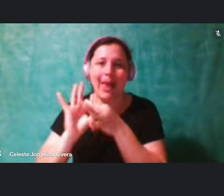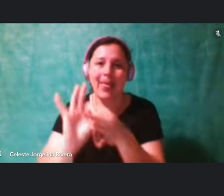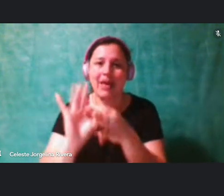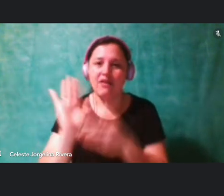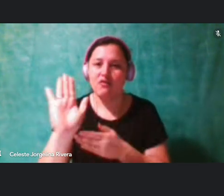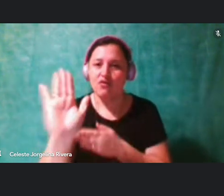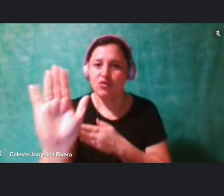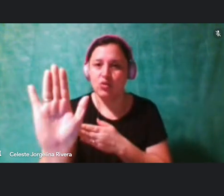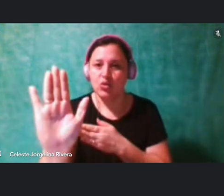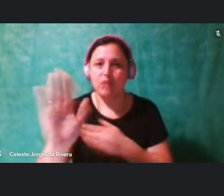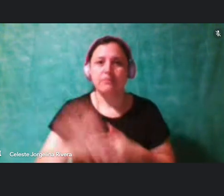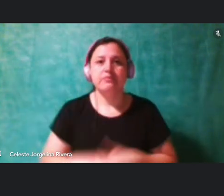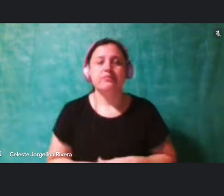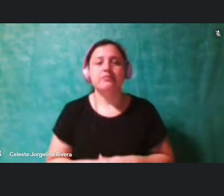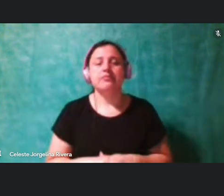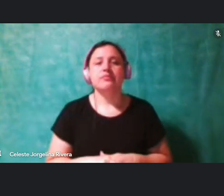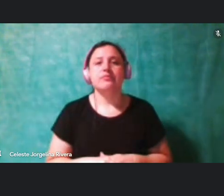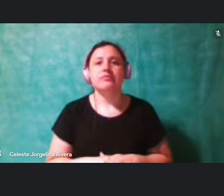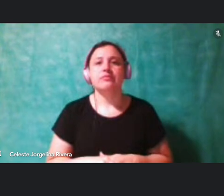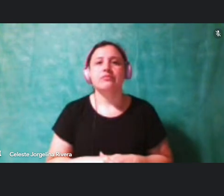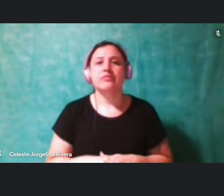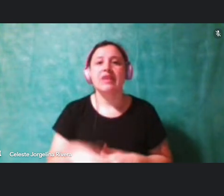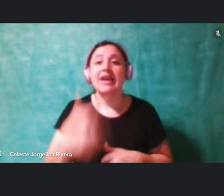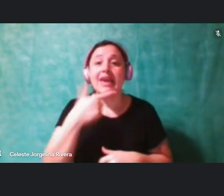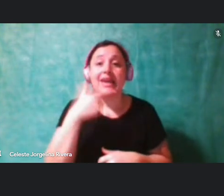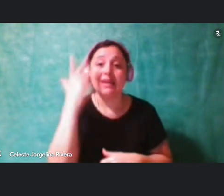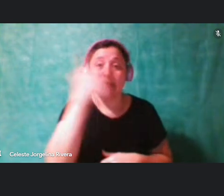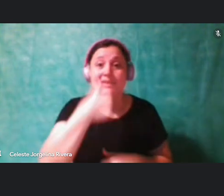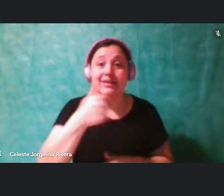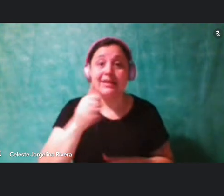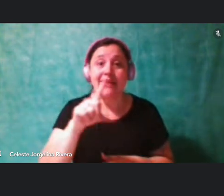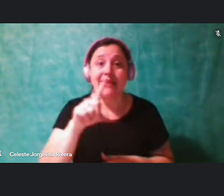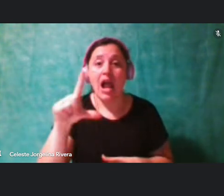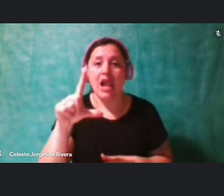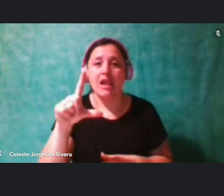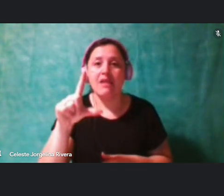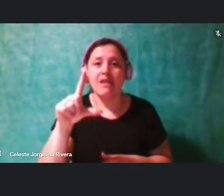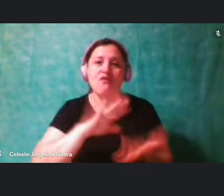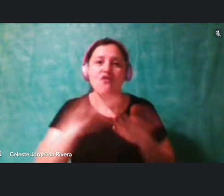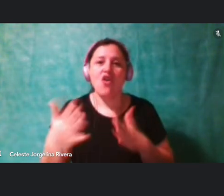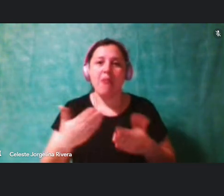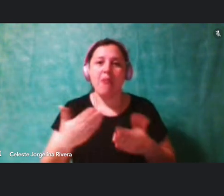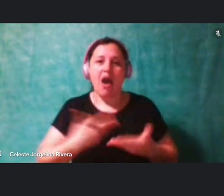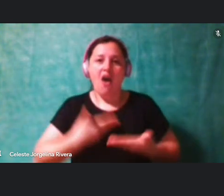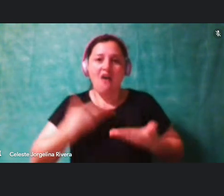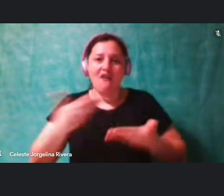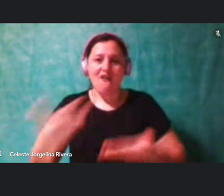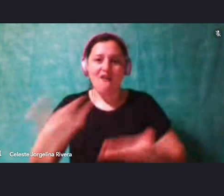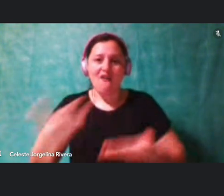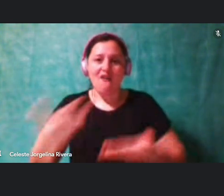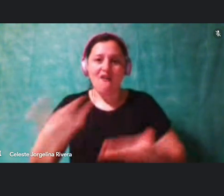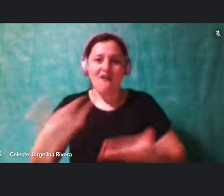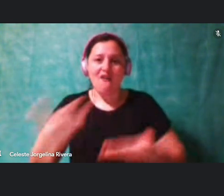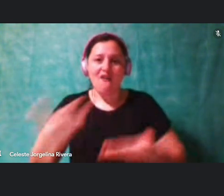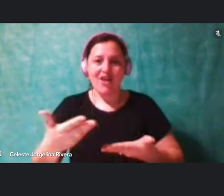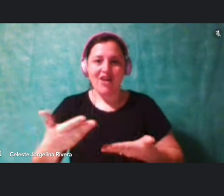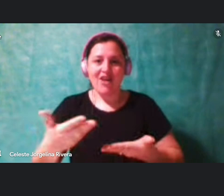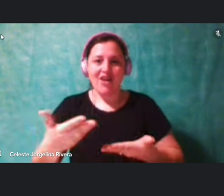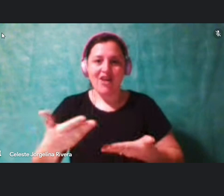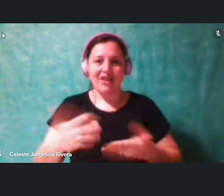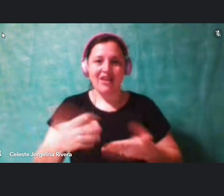se ofrece. Entonces yo digo, Shall I open the window? Entonces, abro la ventana, ¿sí? En